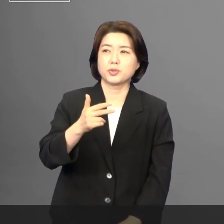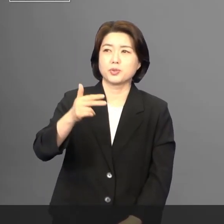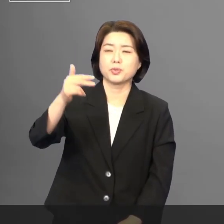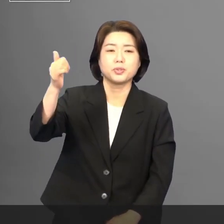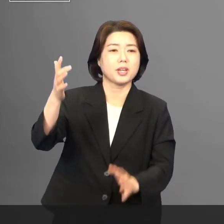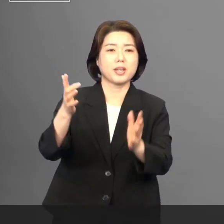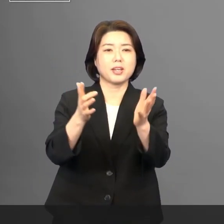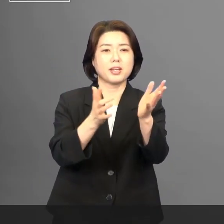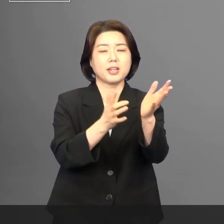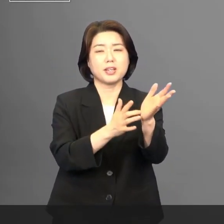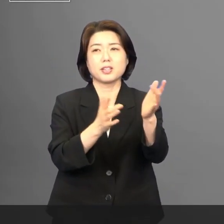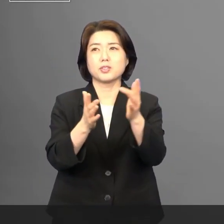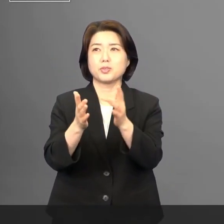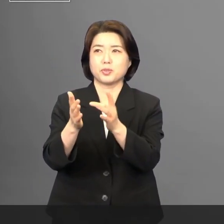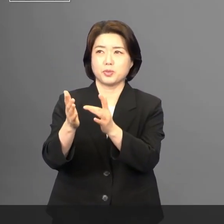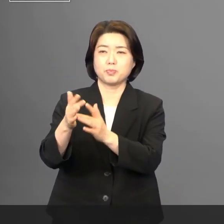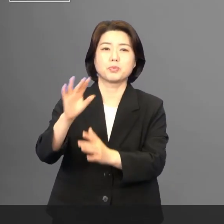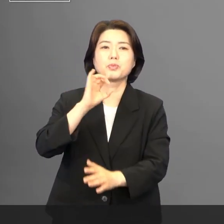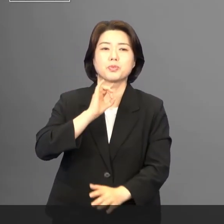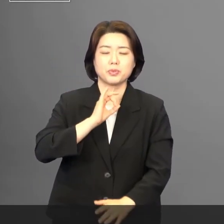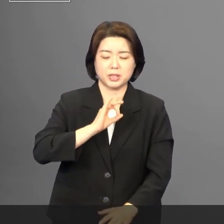우리 주